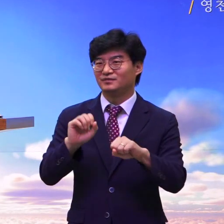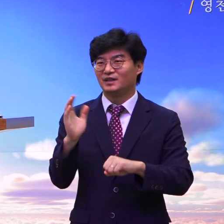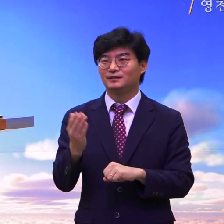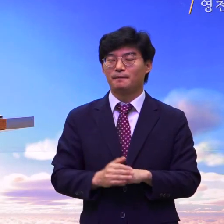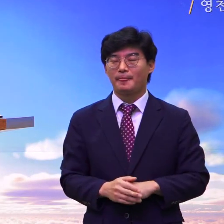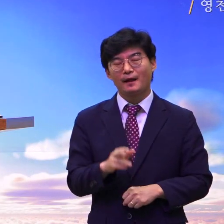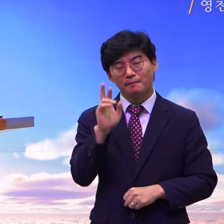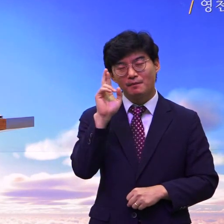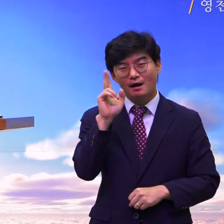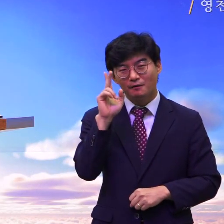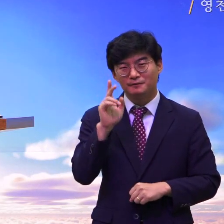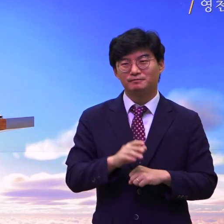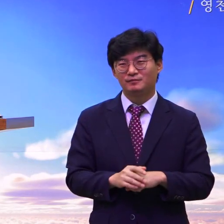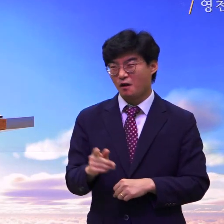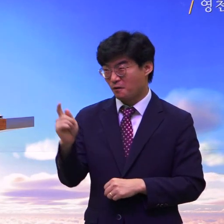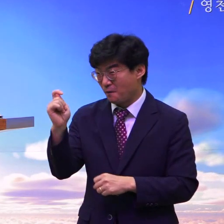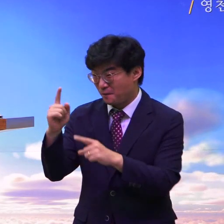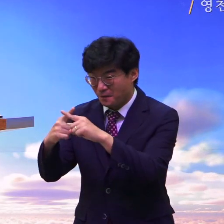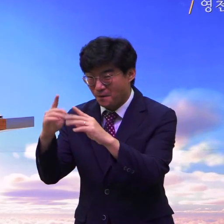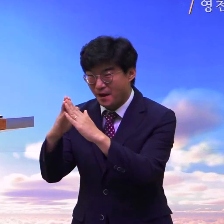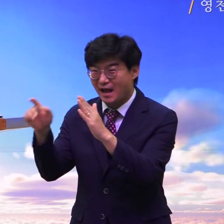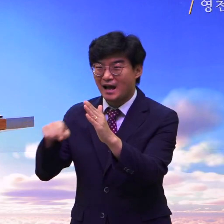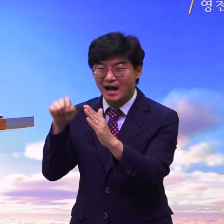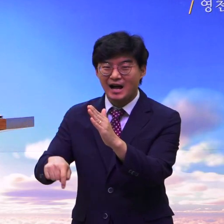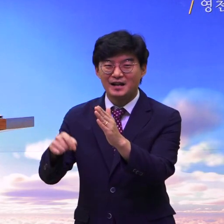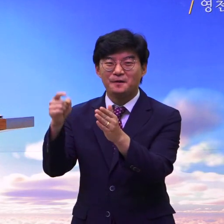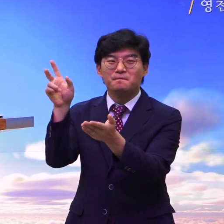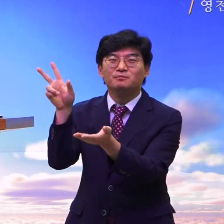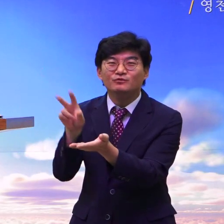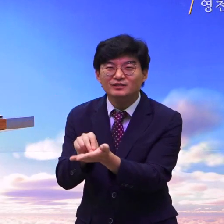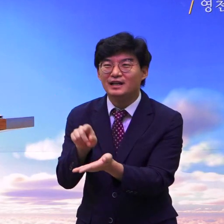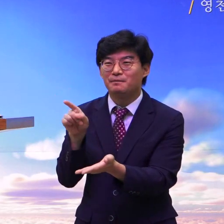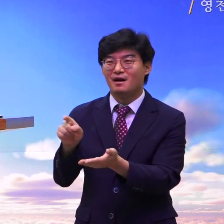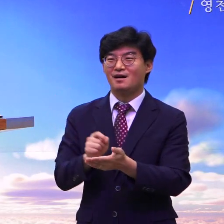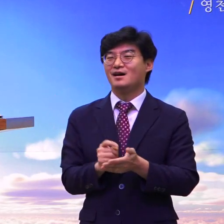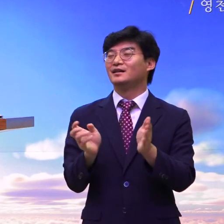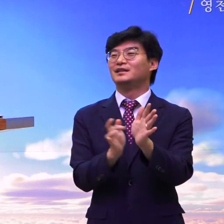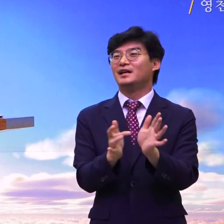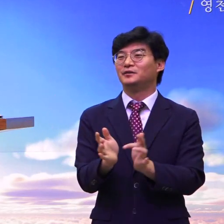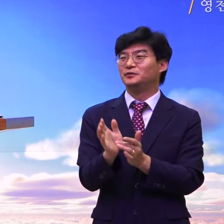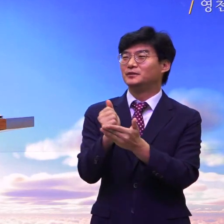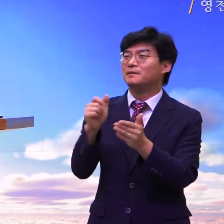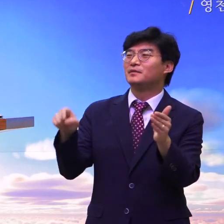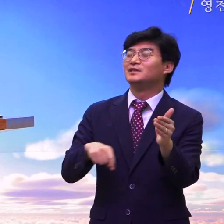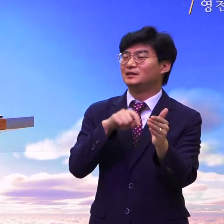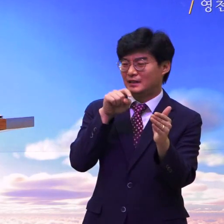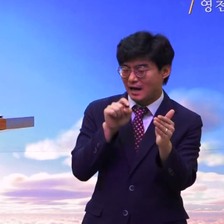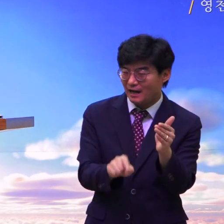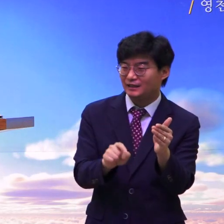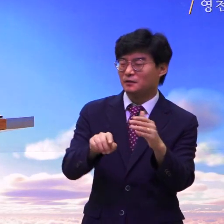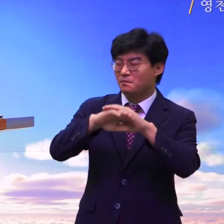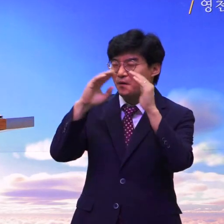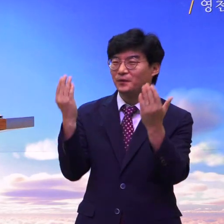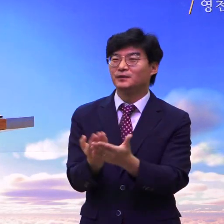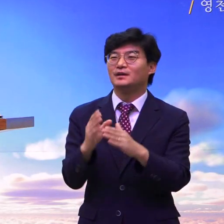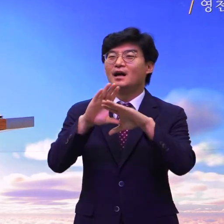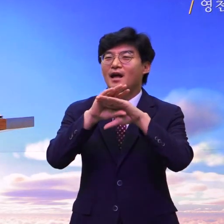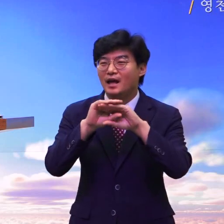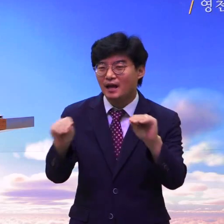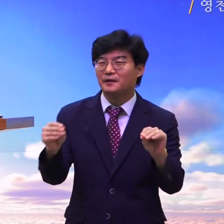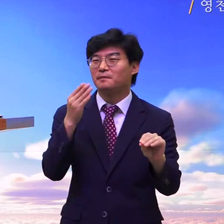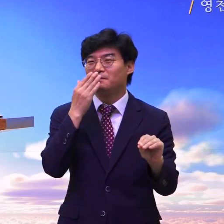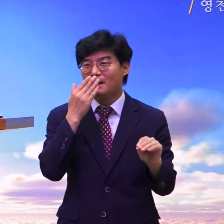고린도 교회 안에 생긴 이 문제도 예수님 안에서, 예수 그리스도 안에서 다 해결될 것이라고, 예수님이 다